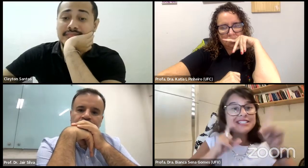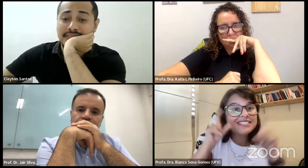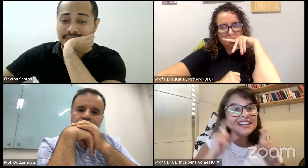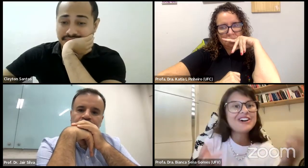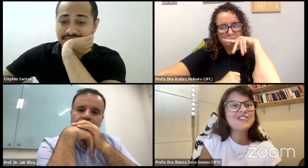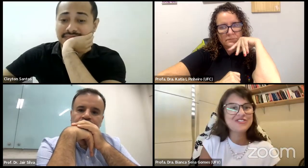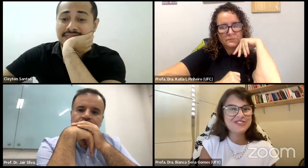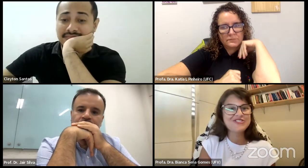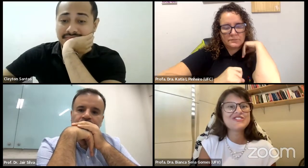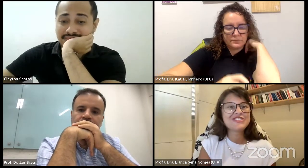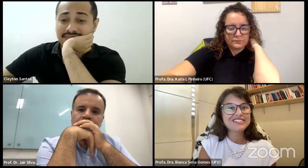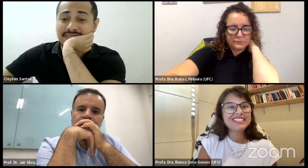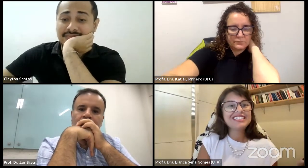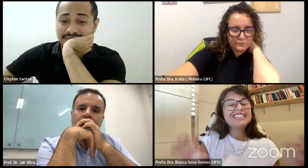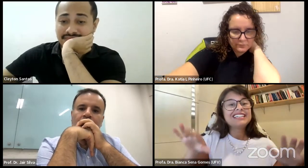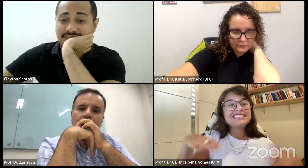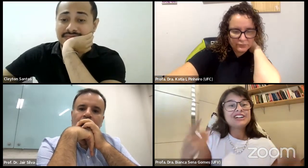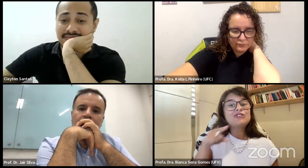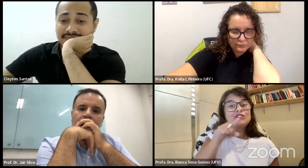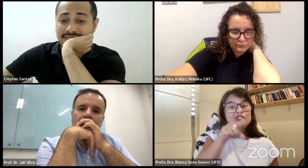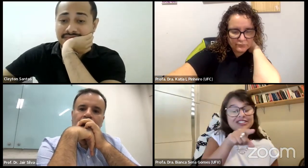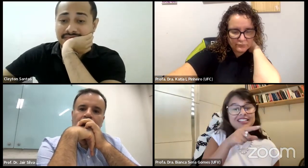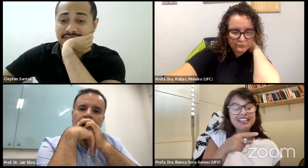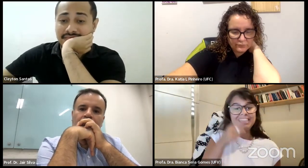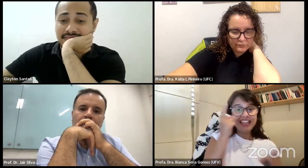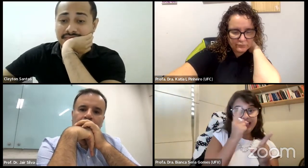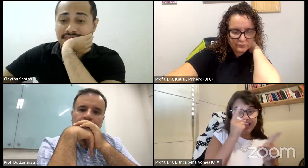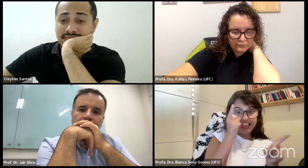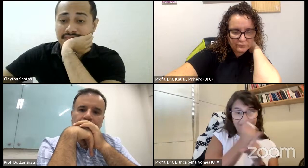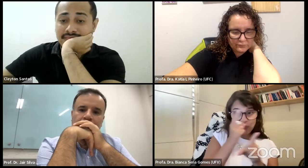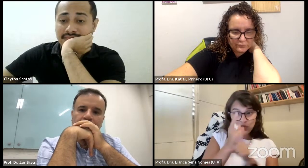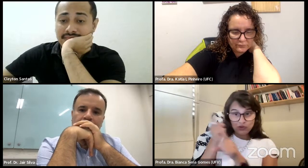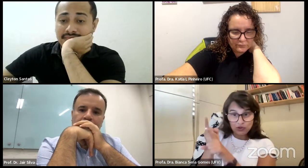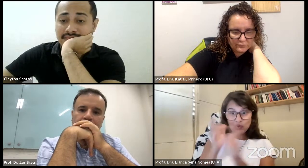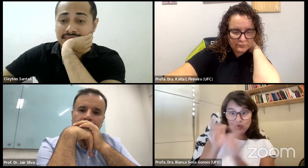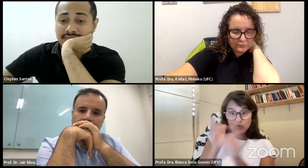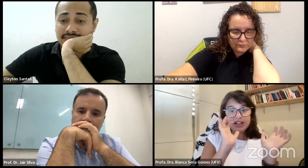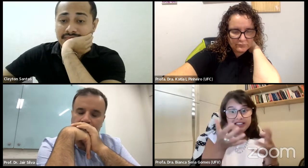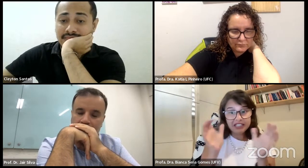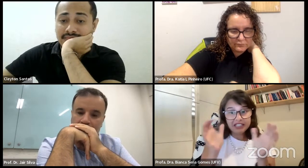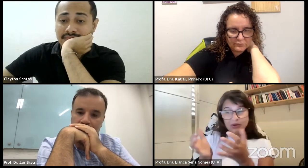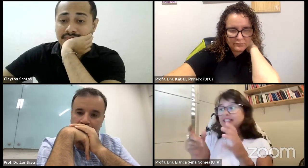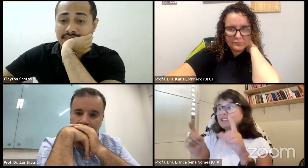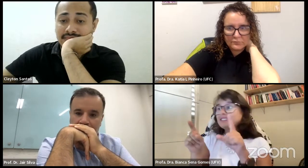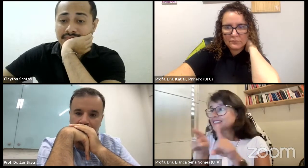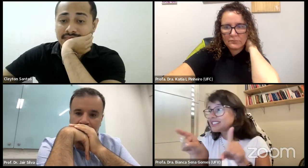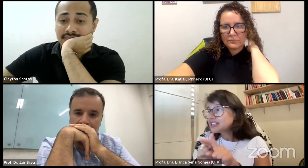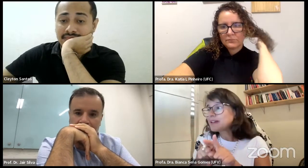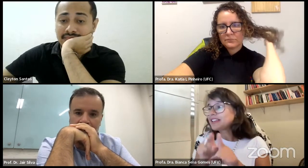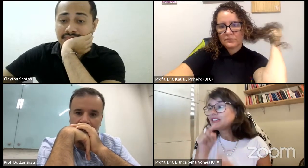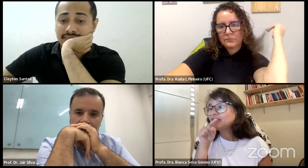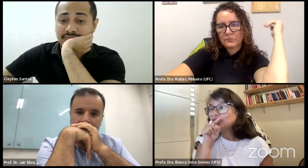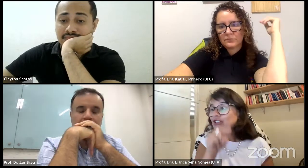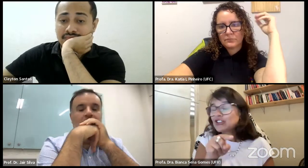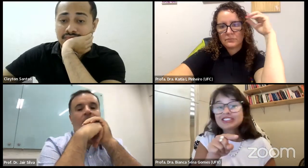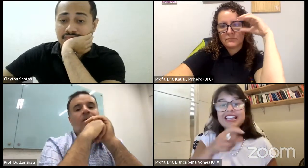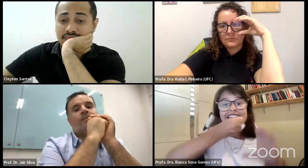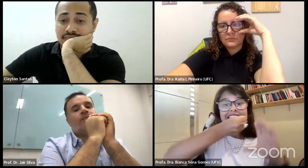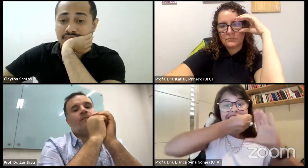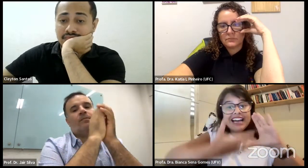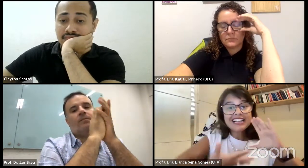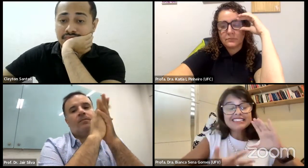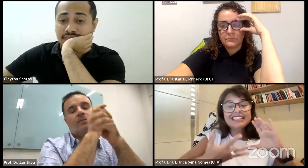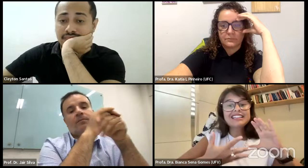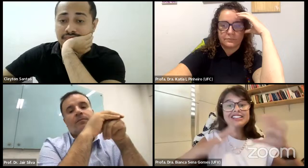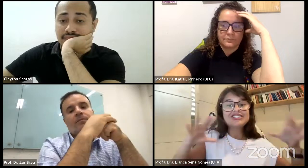Você pode colocar, ah, isso aqui é uma mudança de expressão, isso aqui é devido a uma mudança de configuração. Então, você tem esses apontamentos,